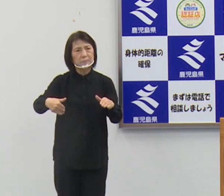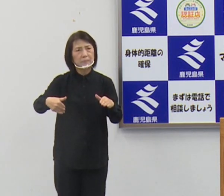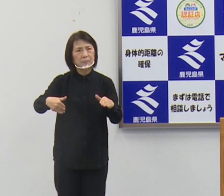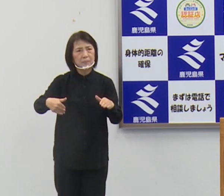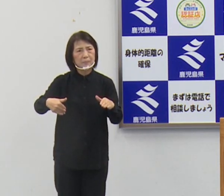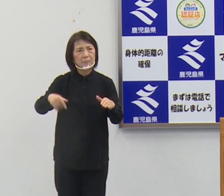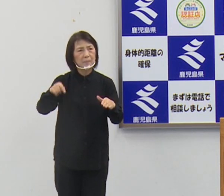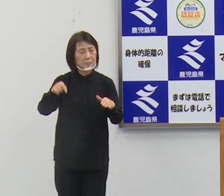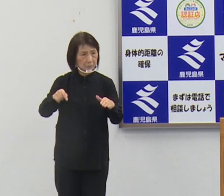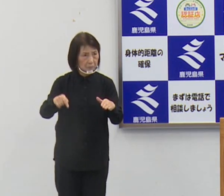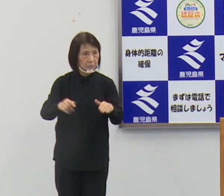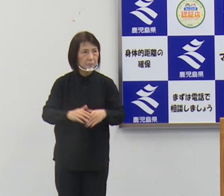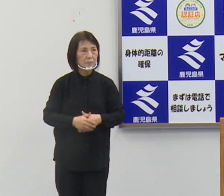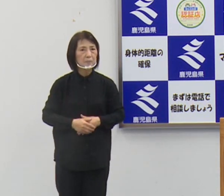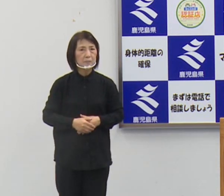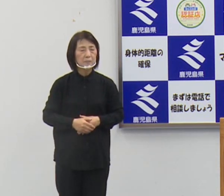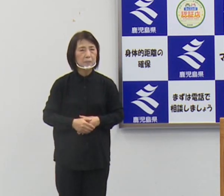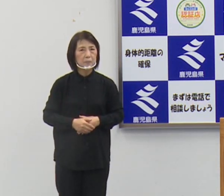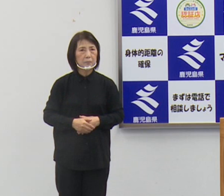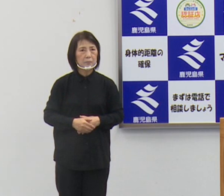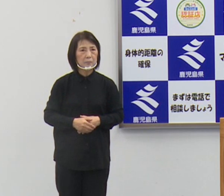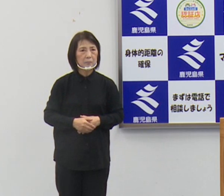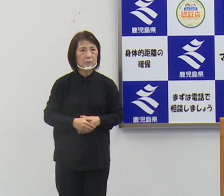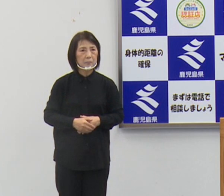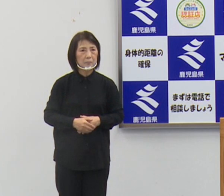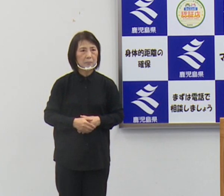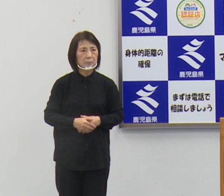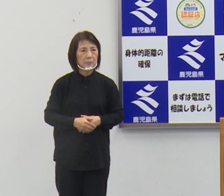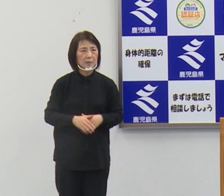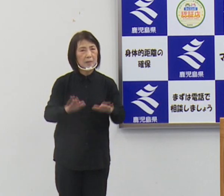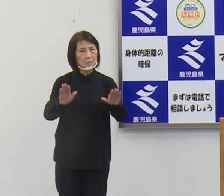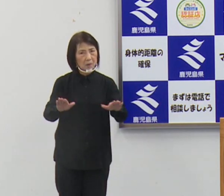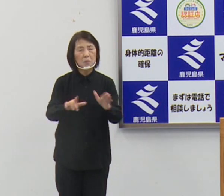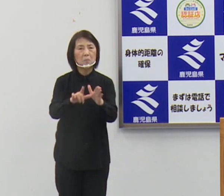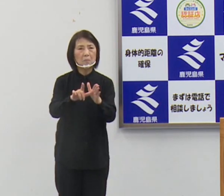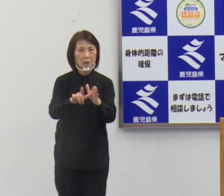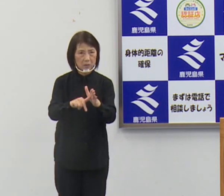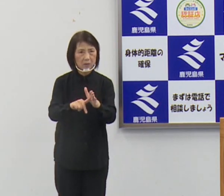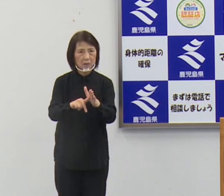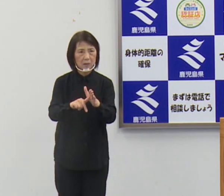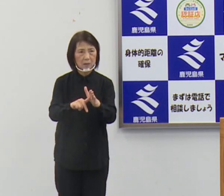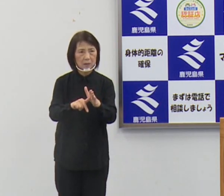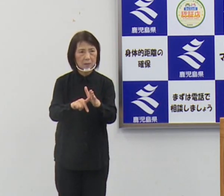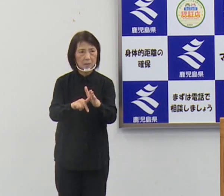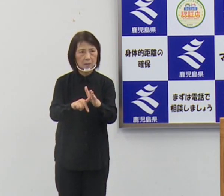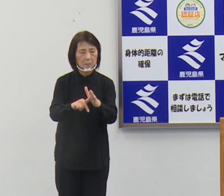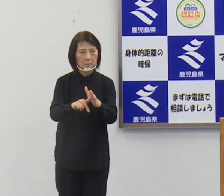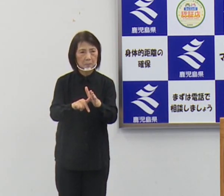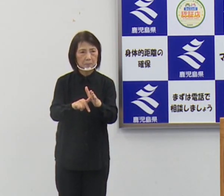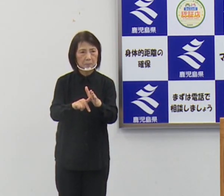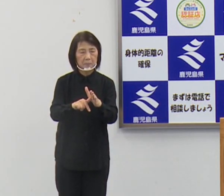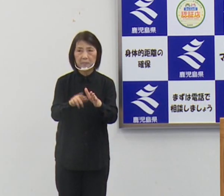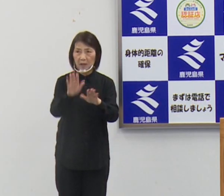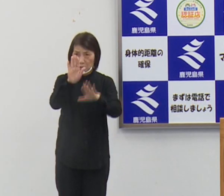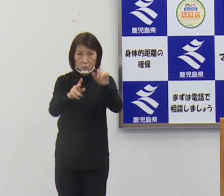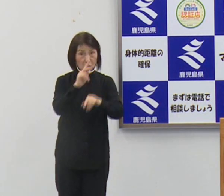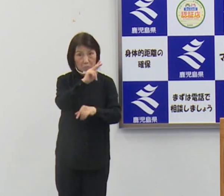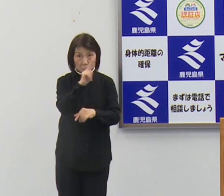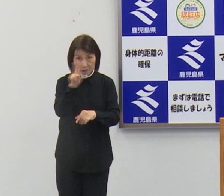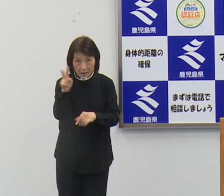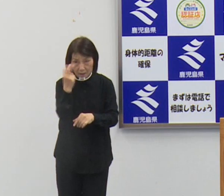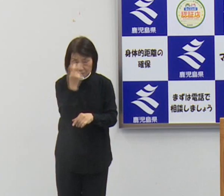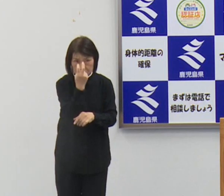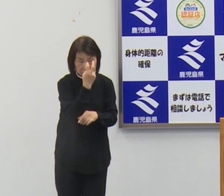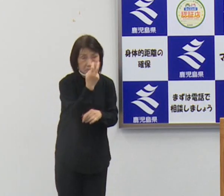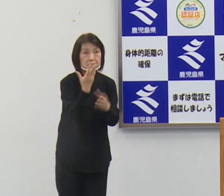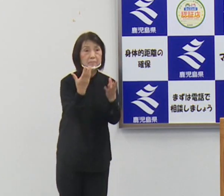それがステージの3とかですねぐらいまでは下がるかどうかというあたりを見た上で、あとこれも医